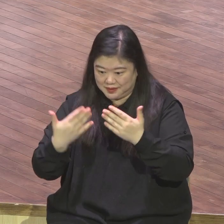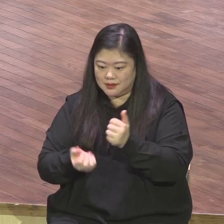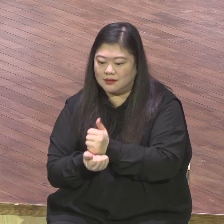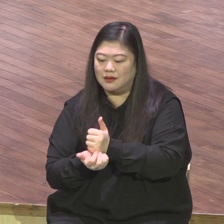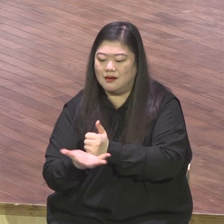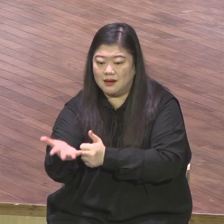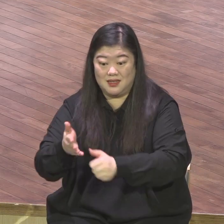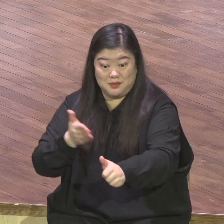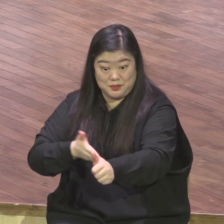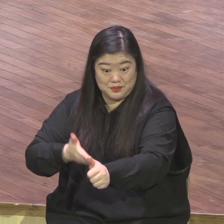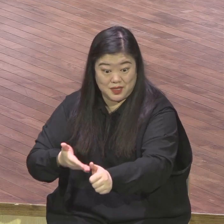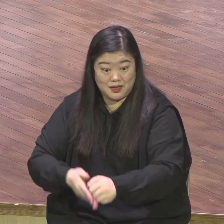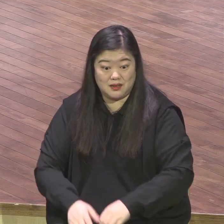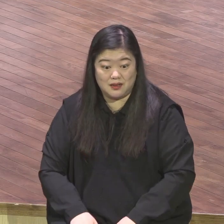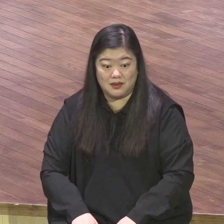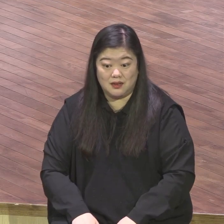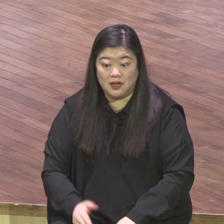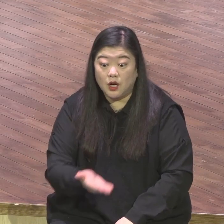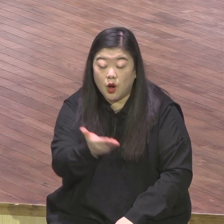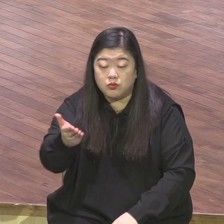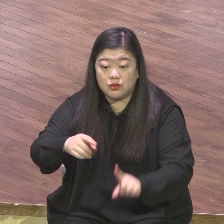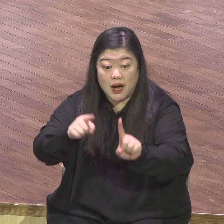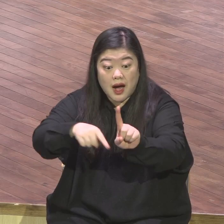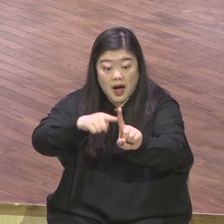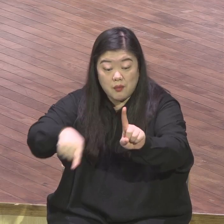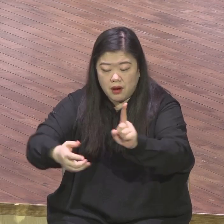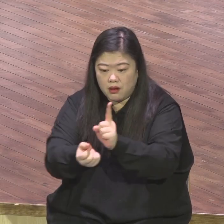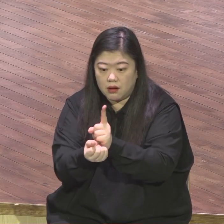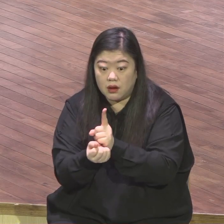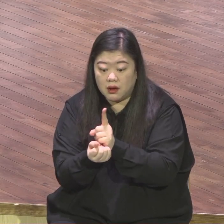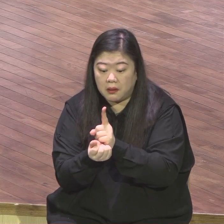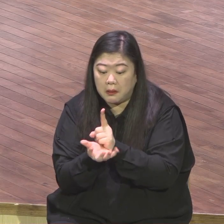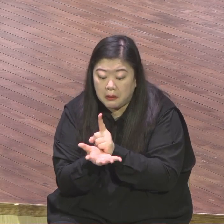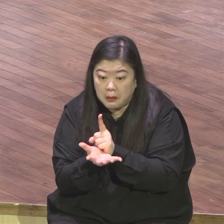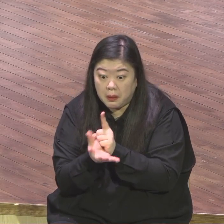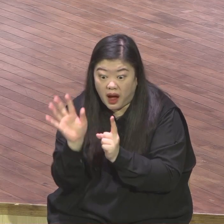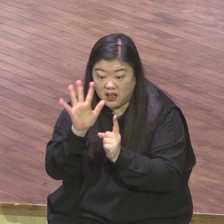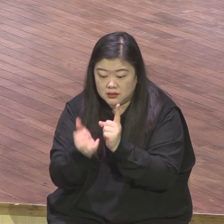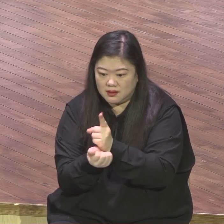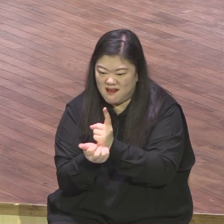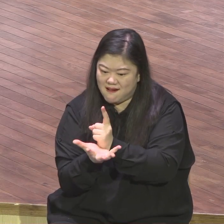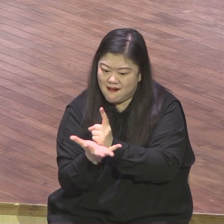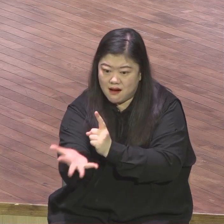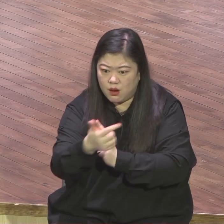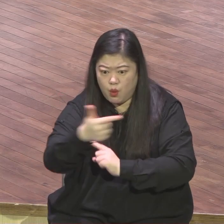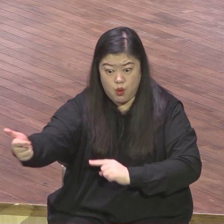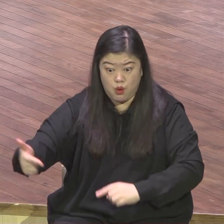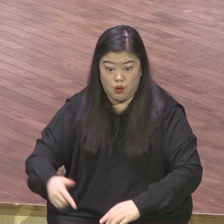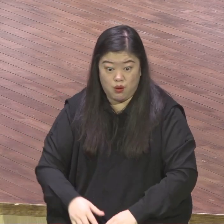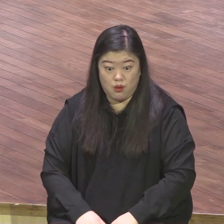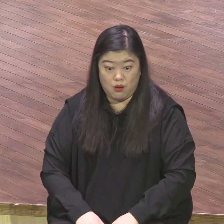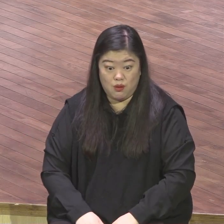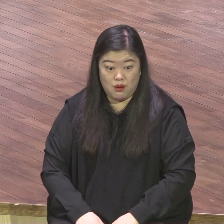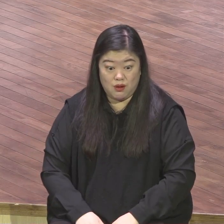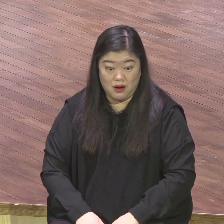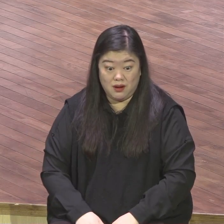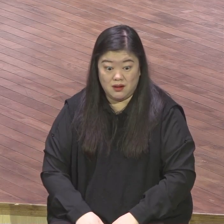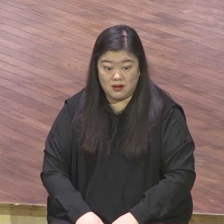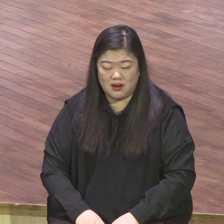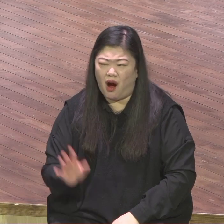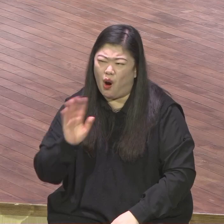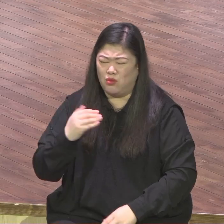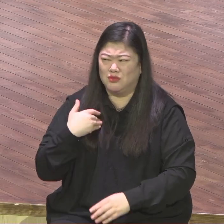사람의 영향력이 얼마나 큰지 그걸 체험해 봐야 돼요. 내 한 사람의 영향이 얼마나 큰지, 영적 영향이 얼마나